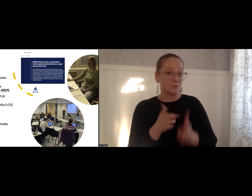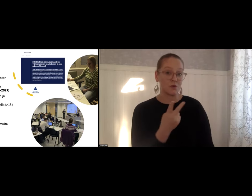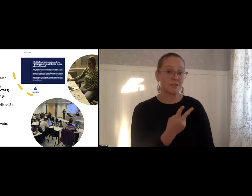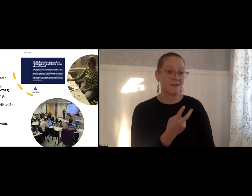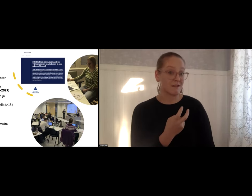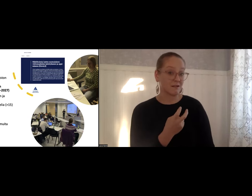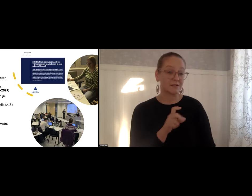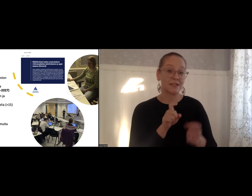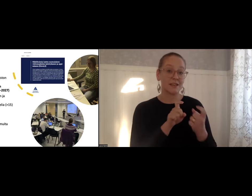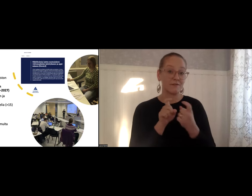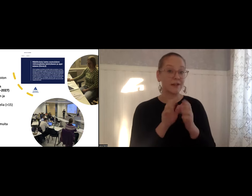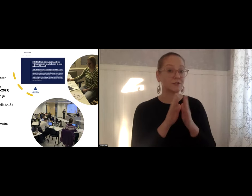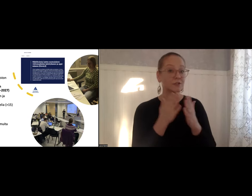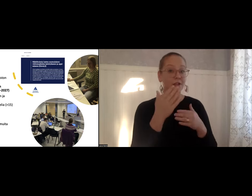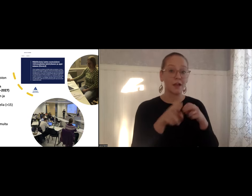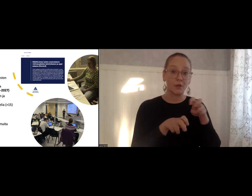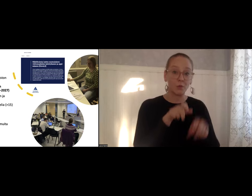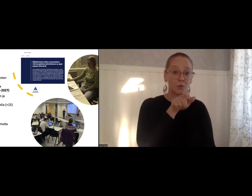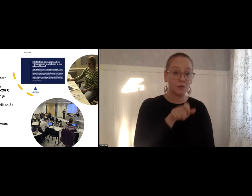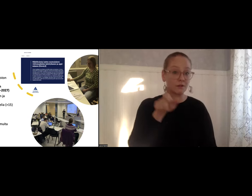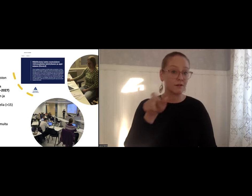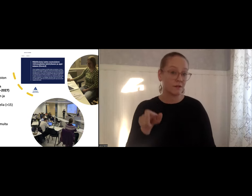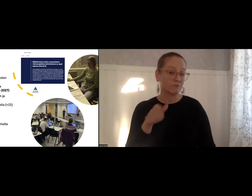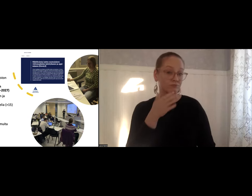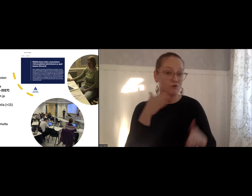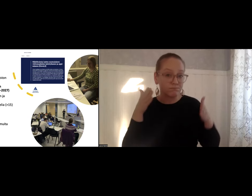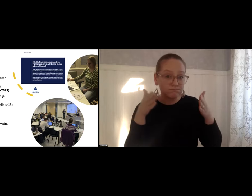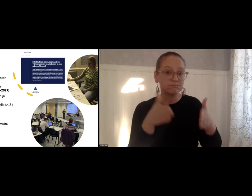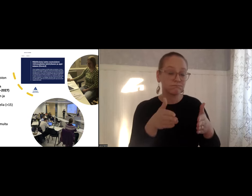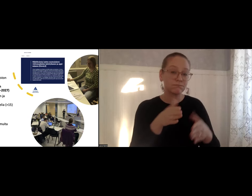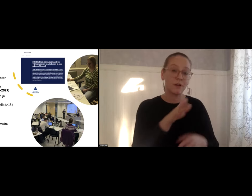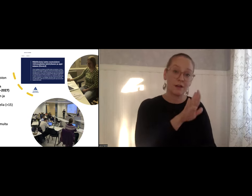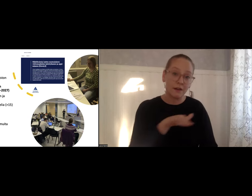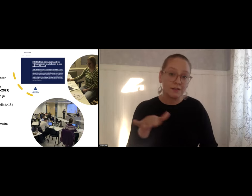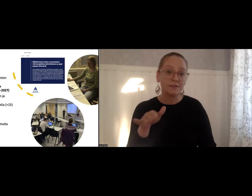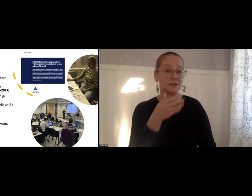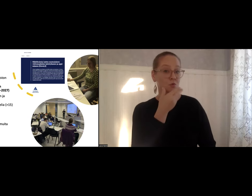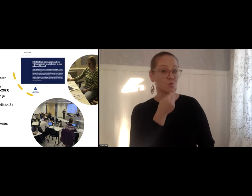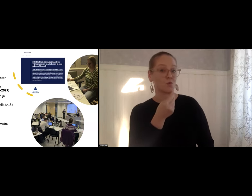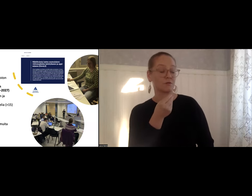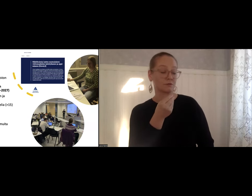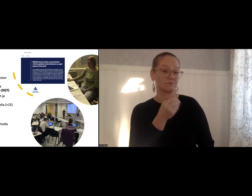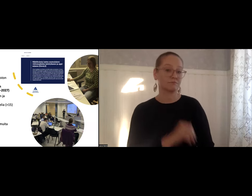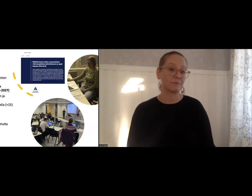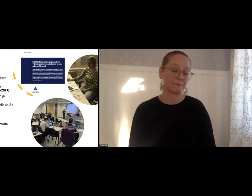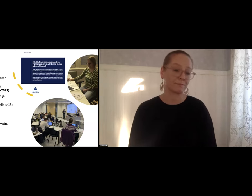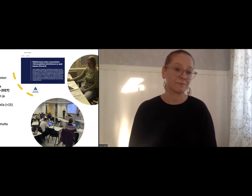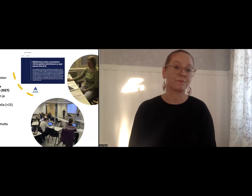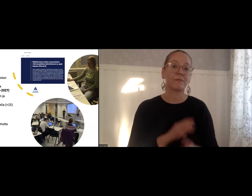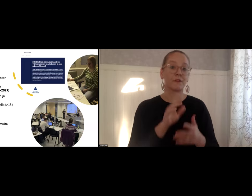Tällä hetkellä Jyväskylän yliopistossa meillä on kaksi väitöskirjatutkijaa, jotka paneutuvat